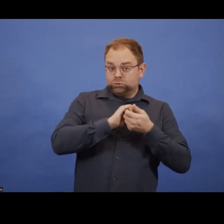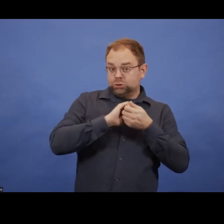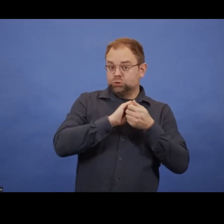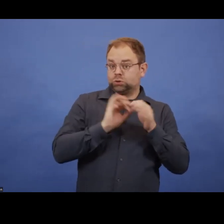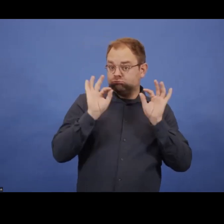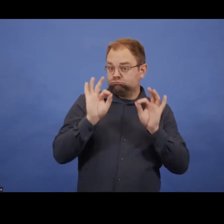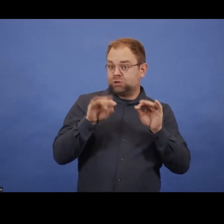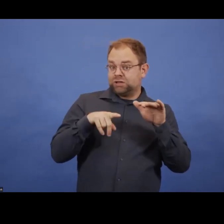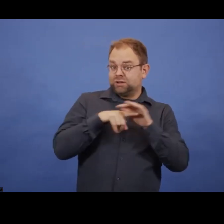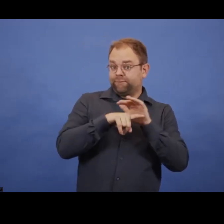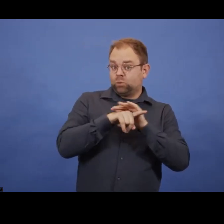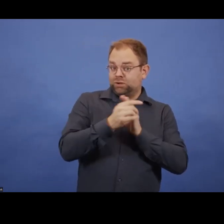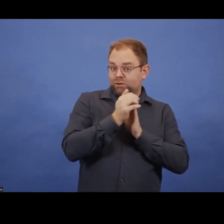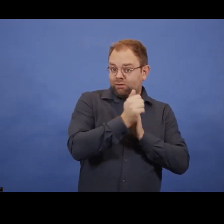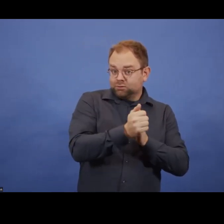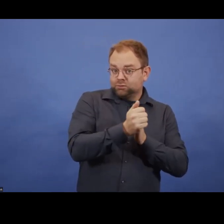Por favor,